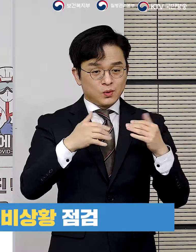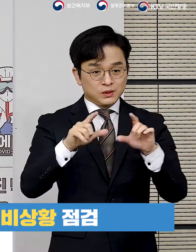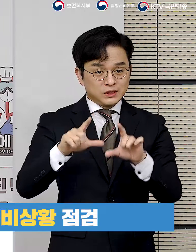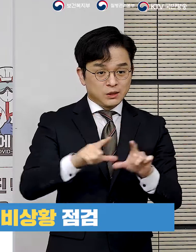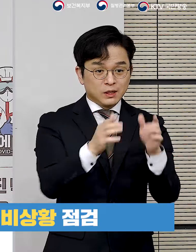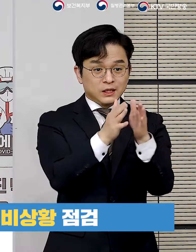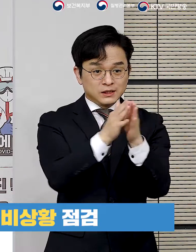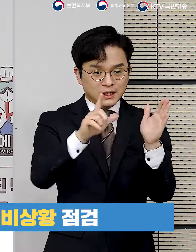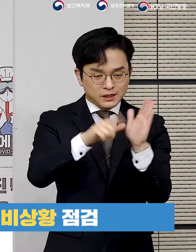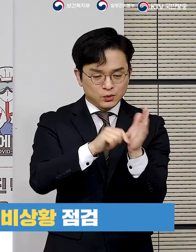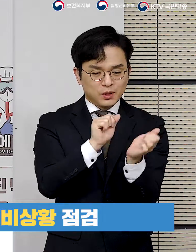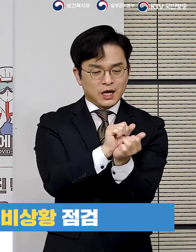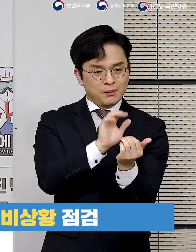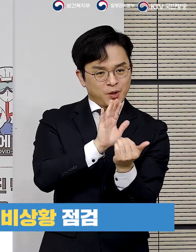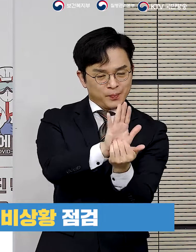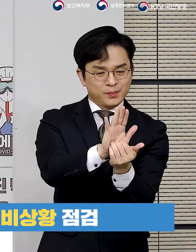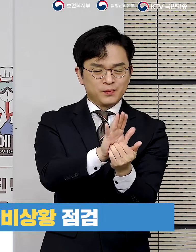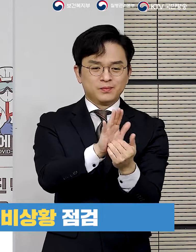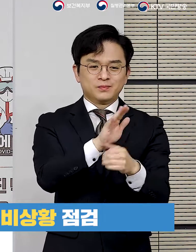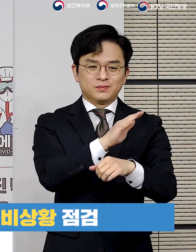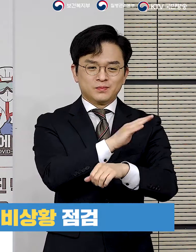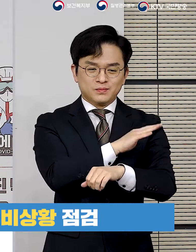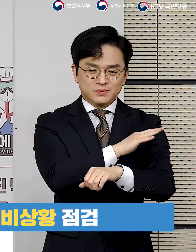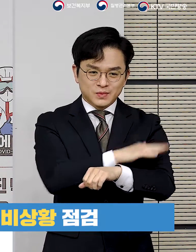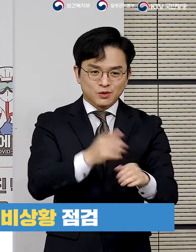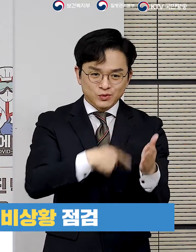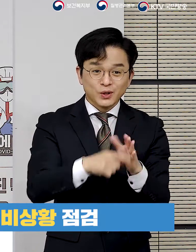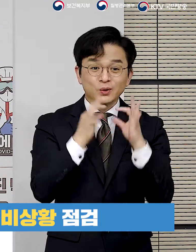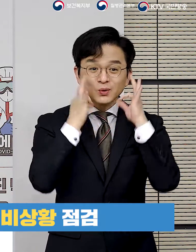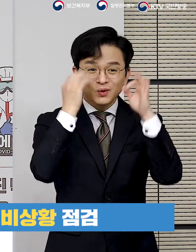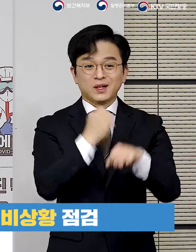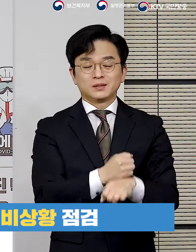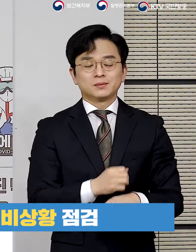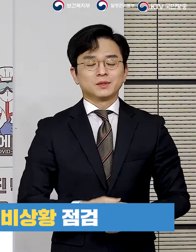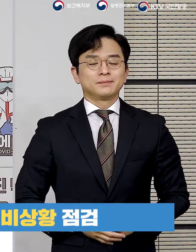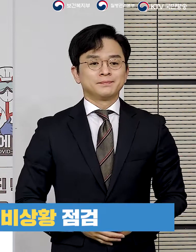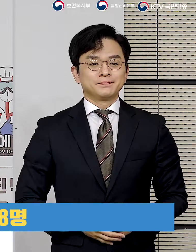내에서 코로나19가 확산되지 않도록 하겠습니다.